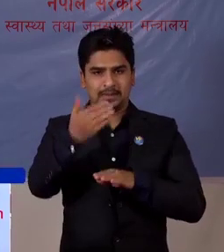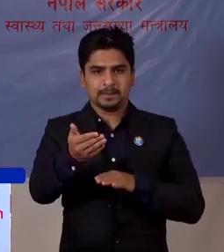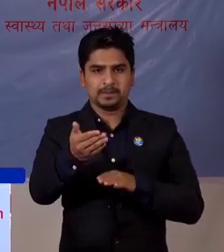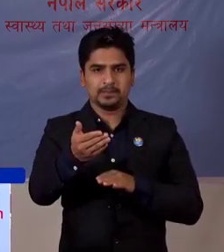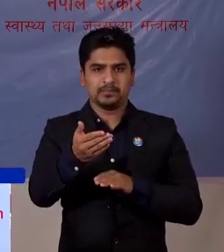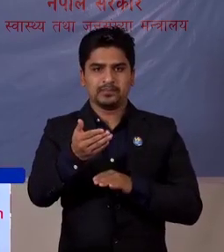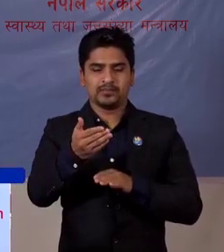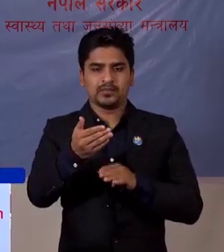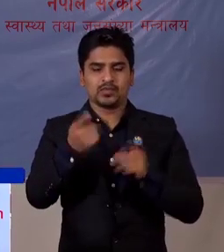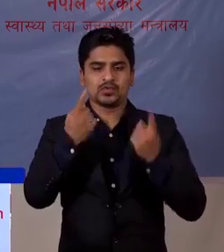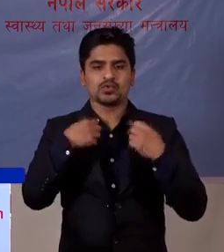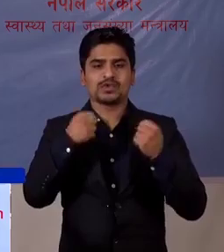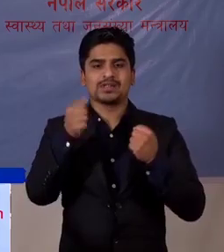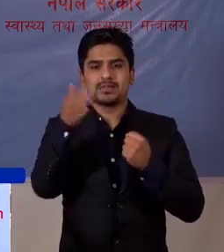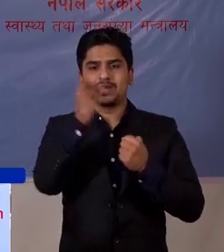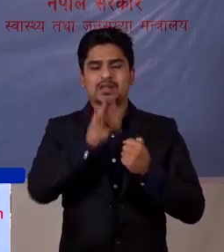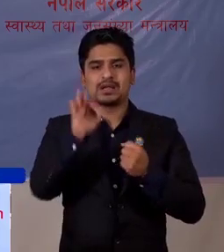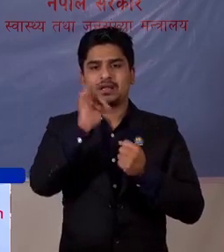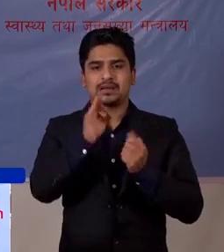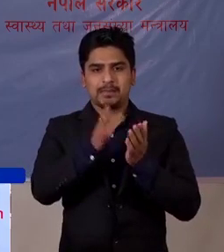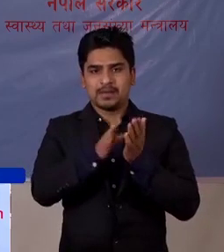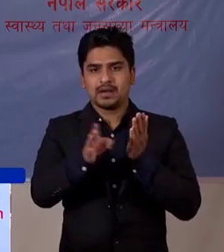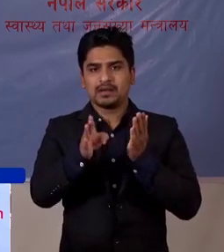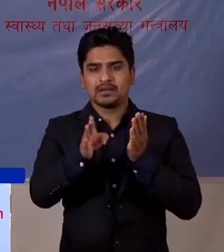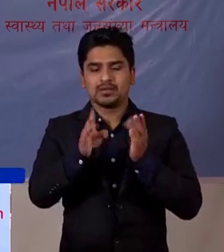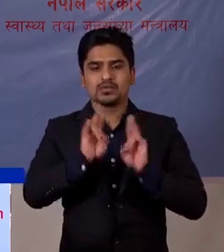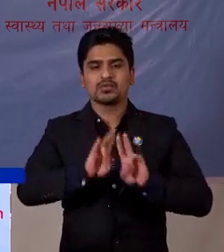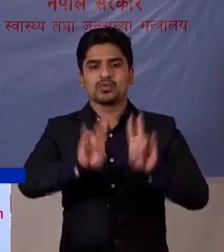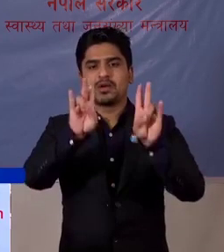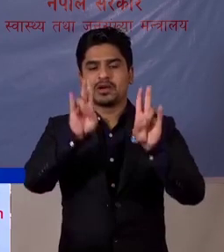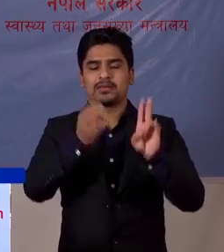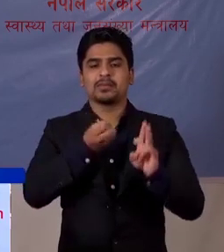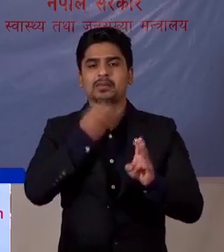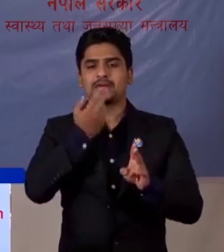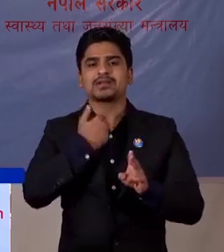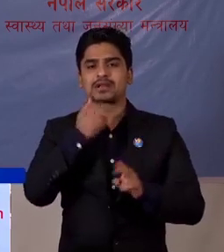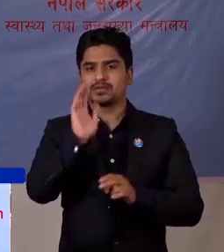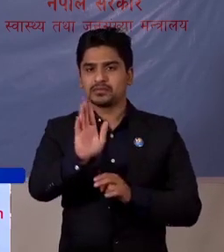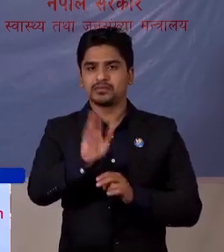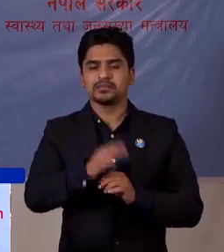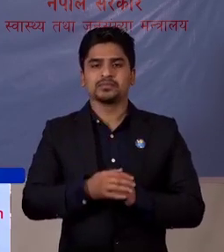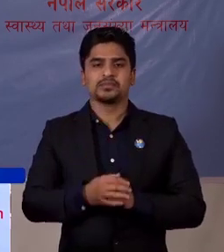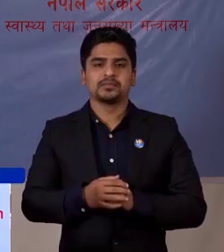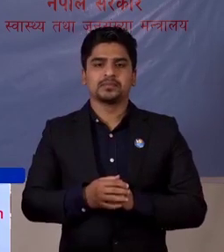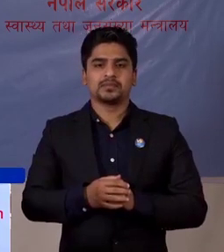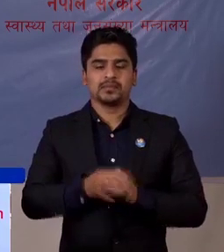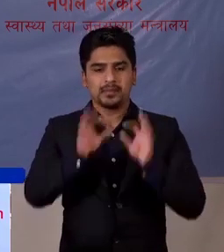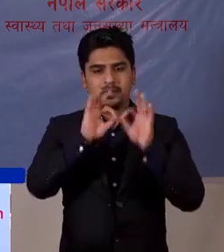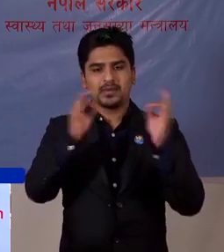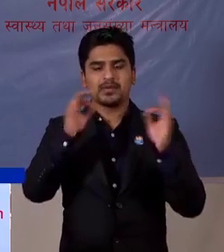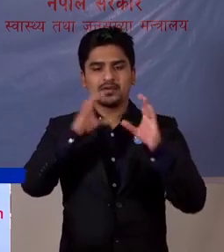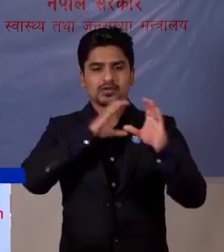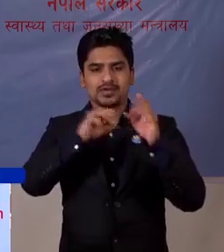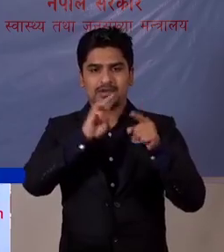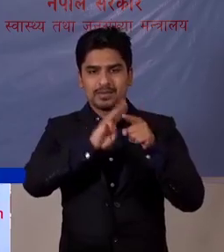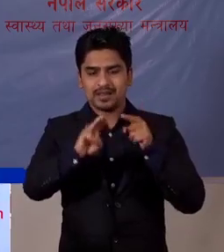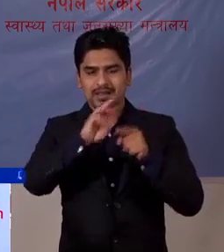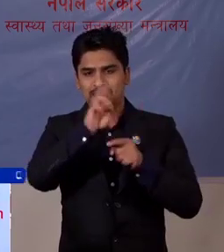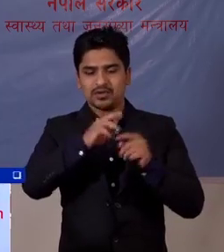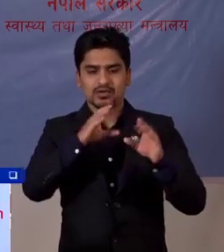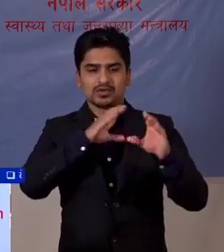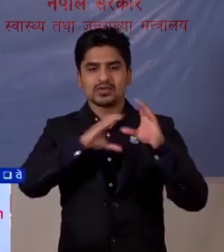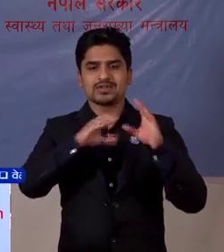सरोकारवालाहरूलाई स्वास्थ्य तथा जनसङ्ख्या मन्त्रालयको तर्फबाट शुभकामना व्यक्त गर्न चाहन्छु। विभिन्न सञ्चार माध्यम